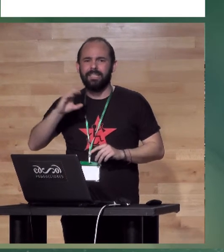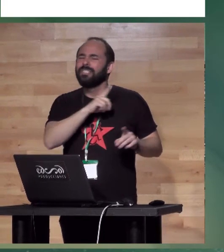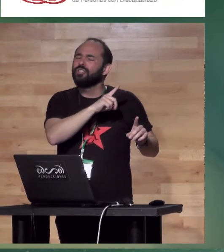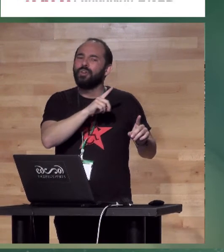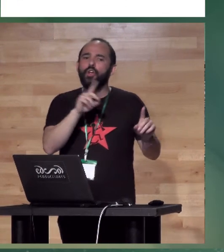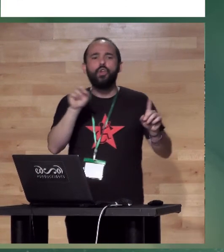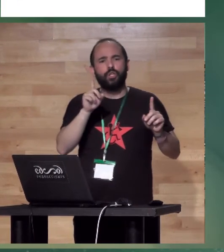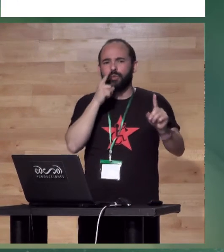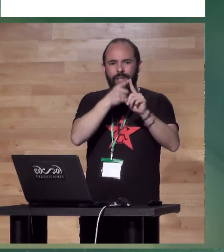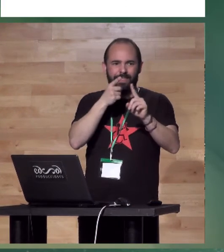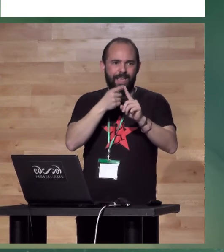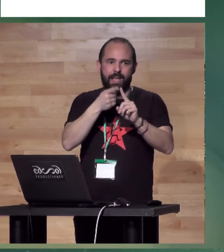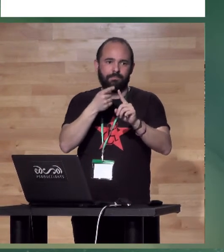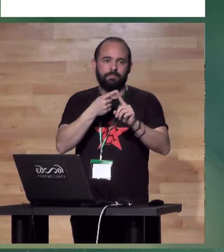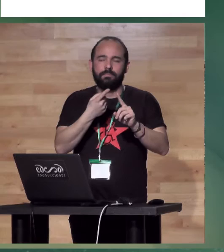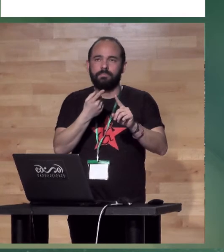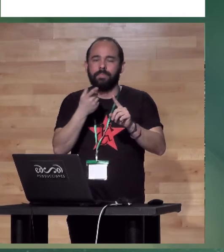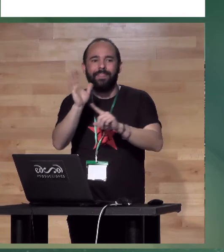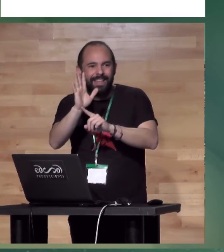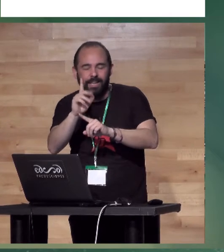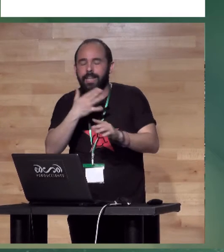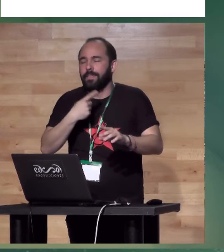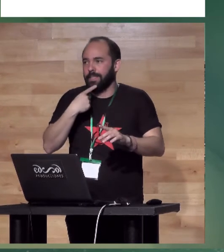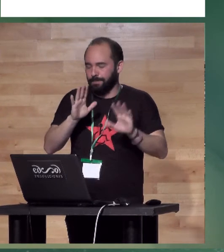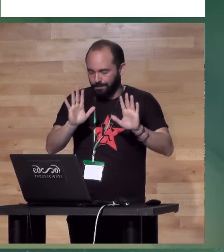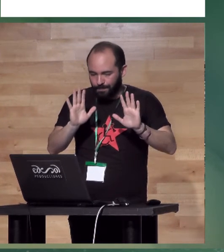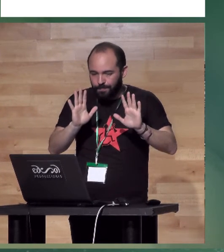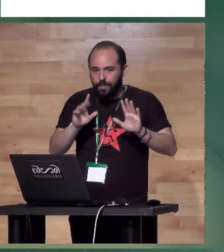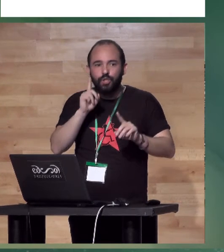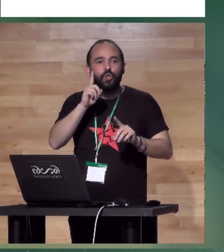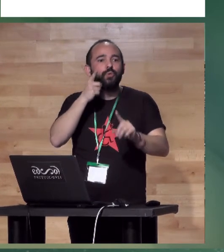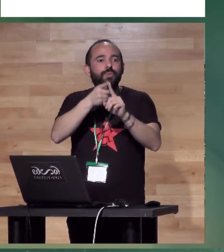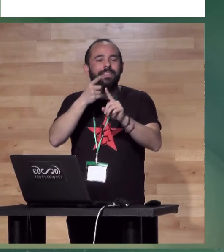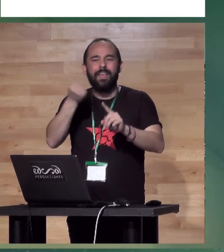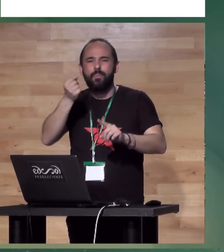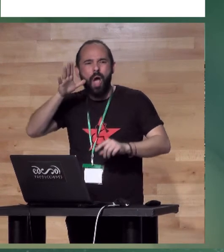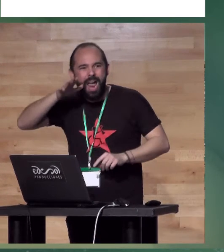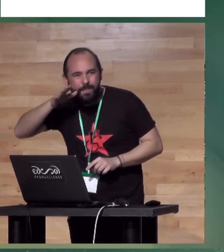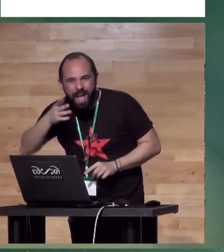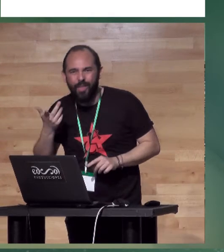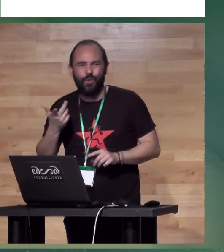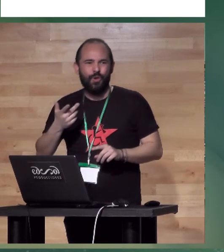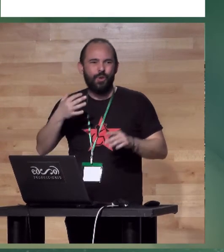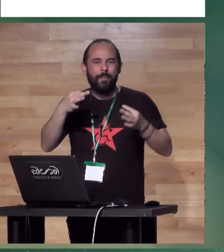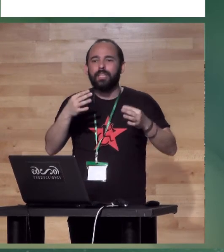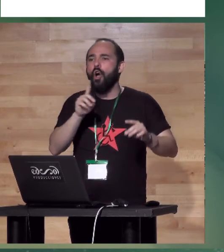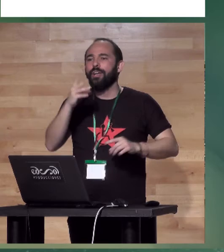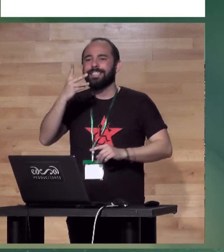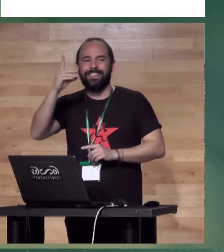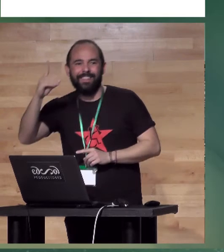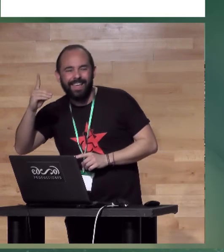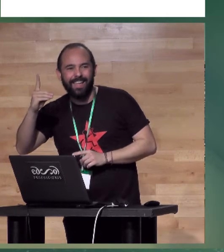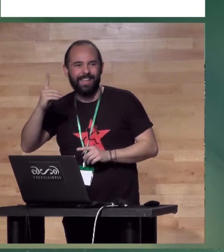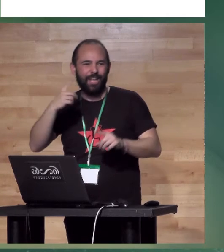Esto del animatic no se suele utilizar en el cine, es decir, solo se utiliza para